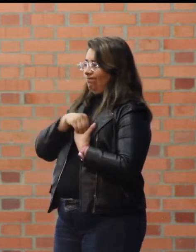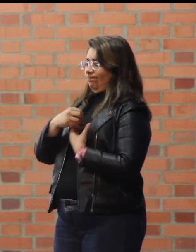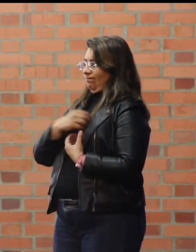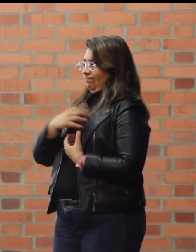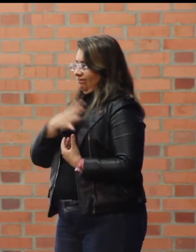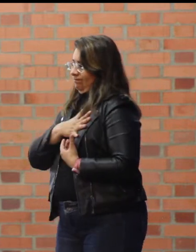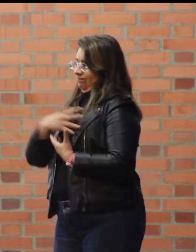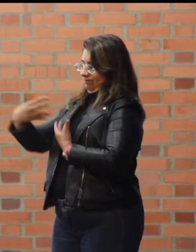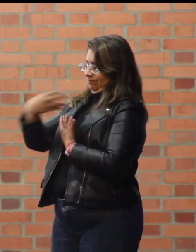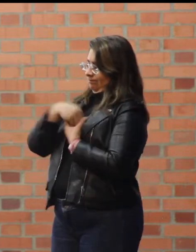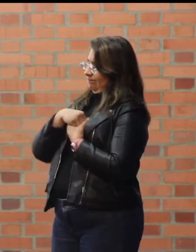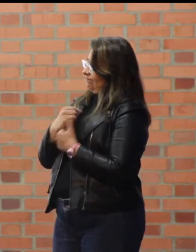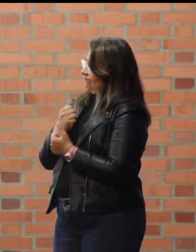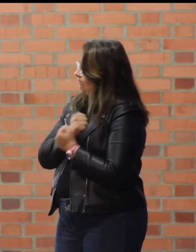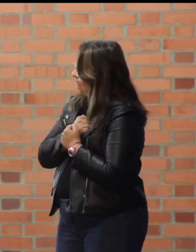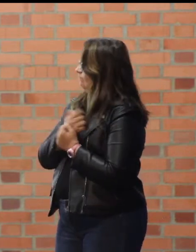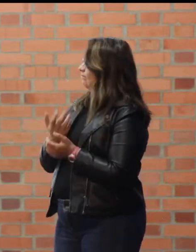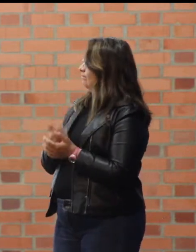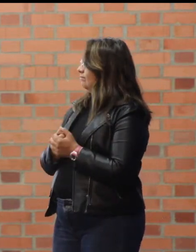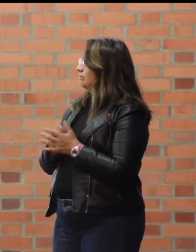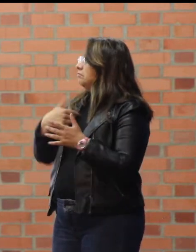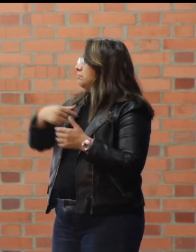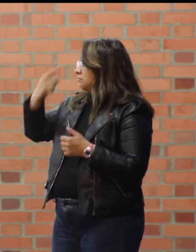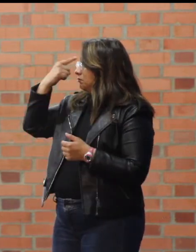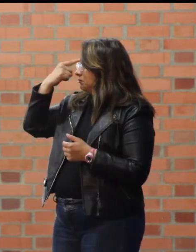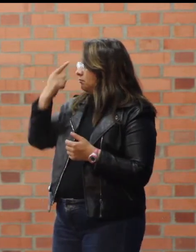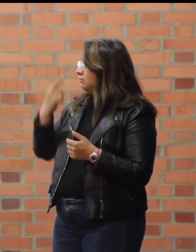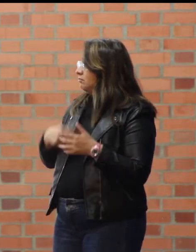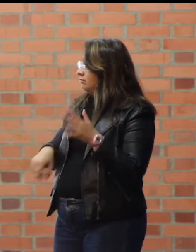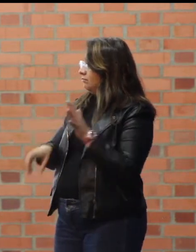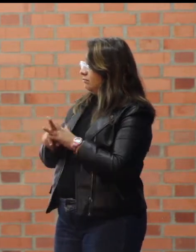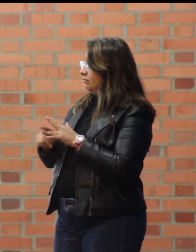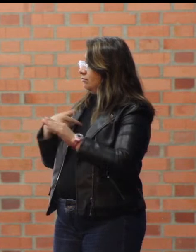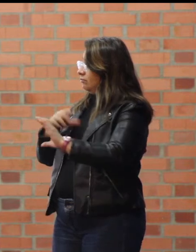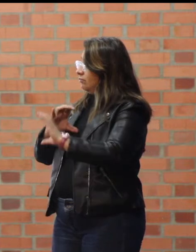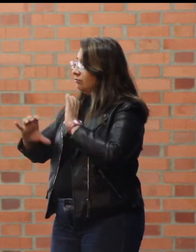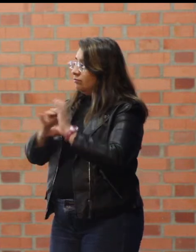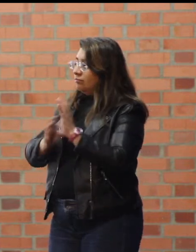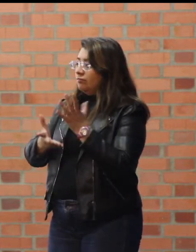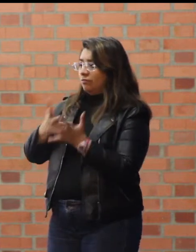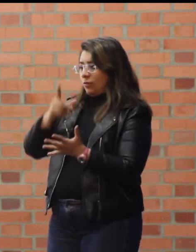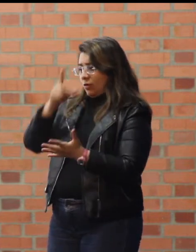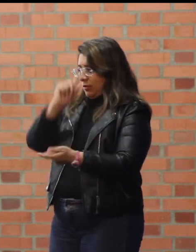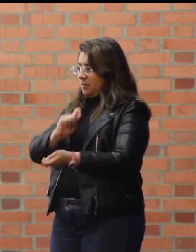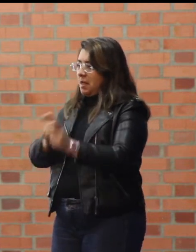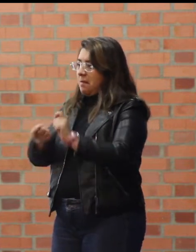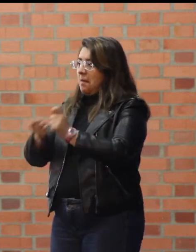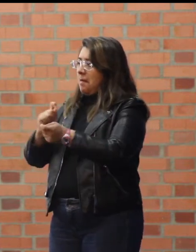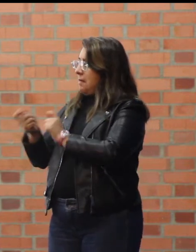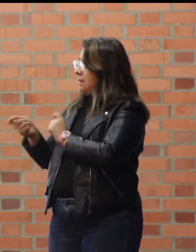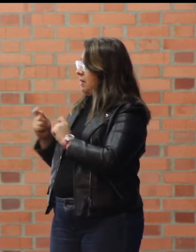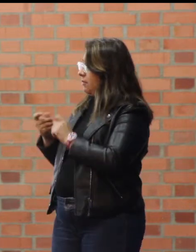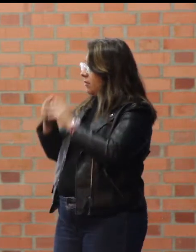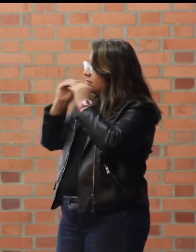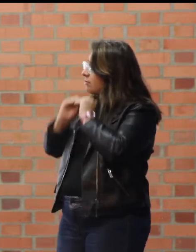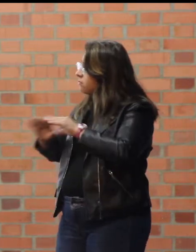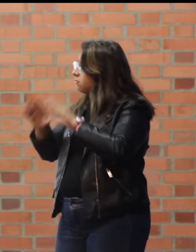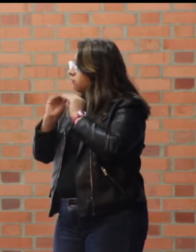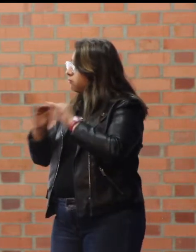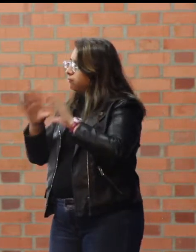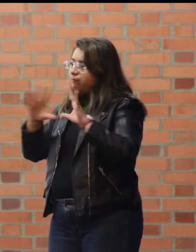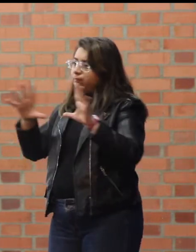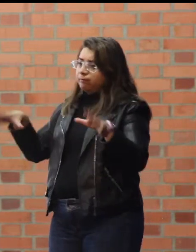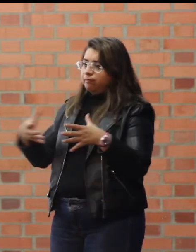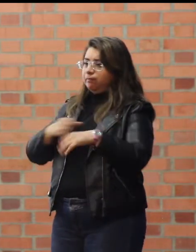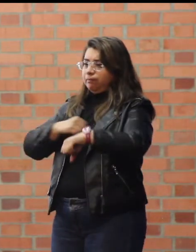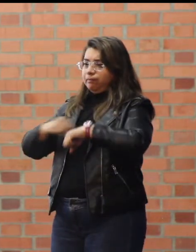y esta misión la ha buscado a partir de la comunicación que transforme la opinión pública en torno al